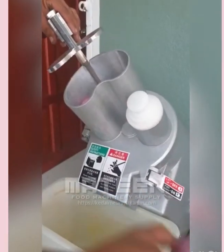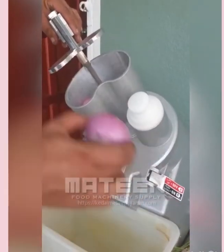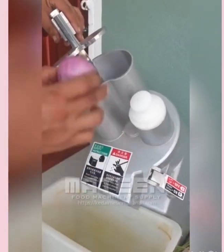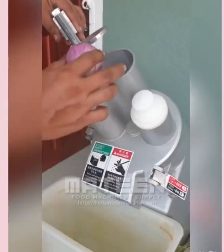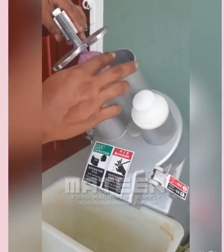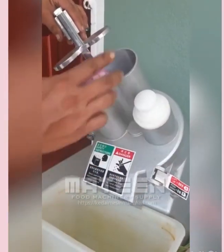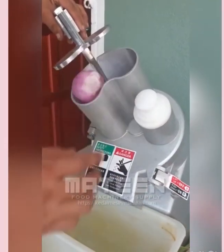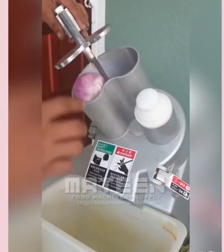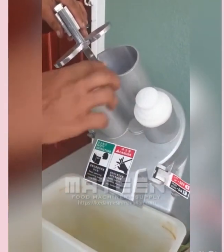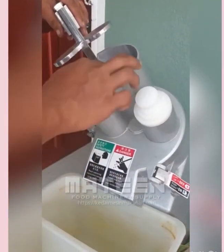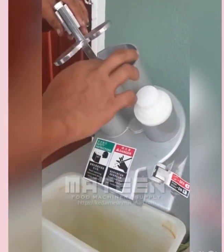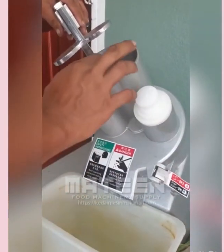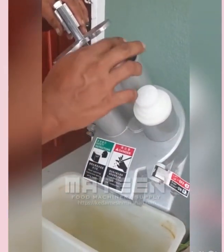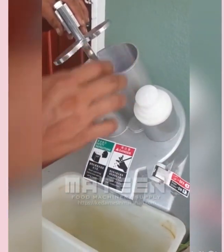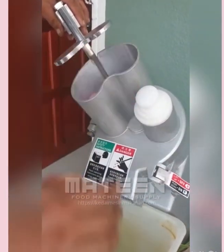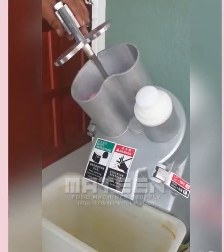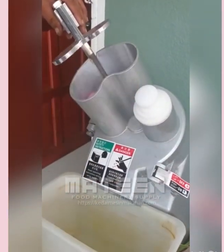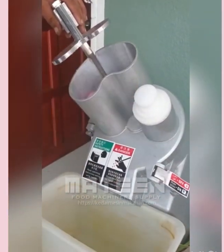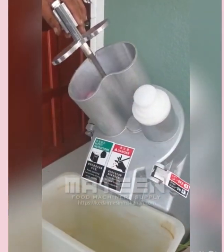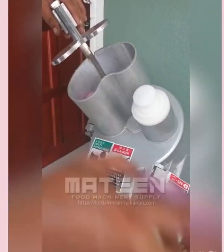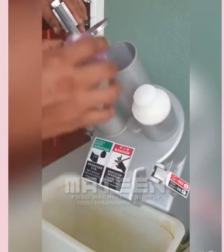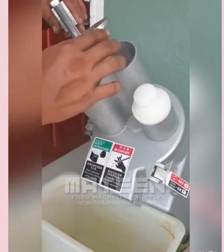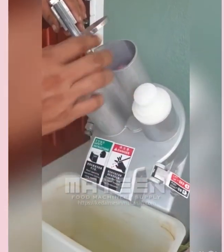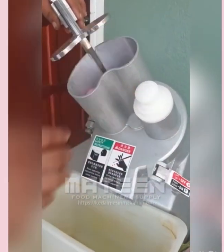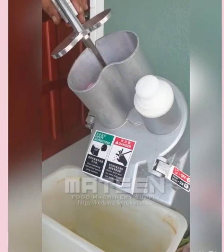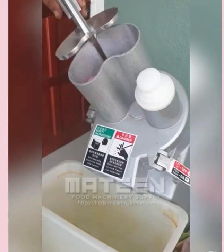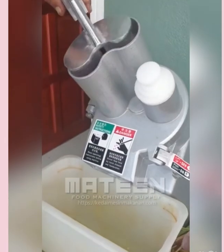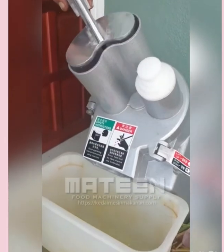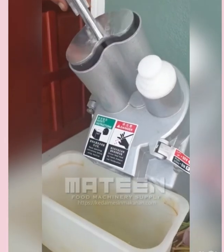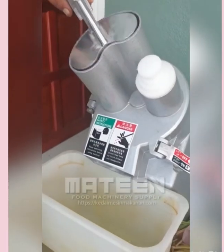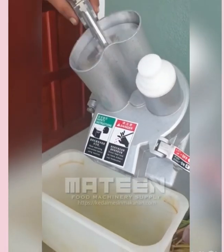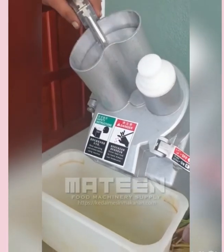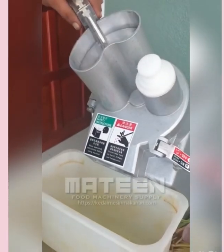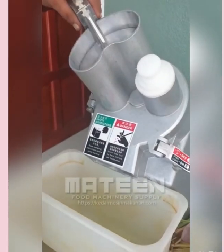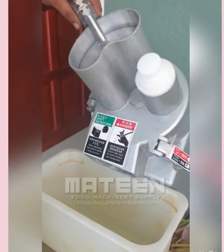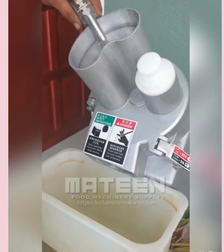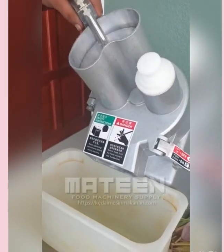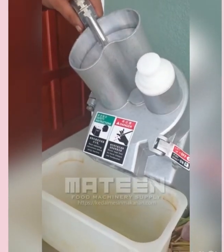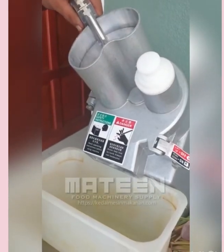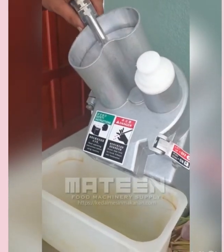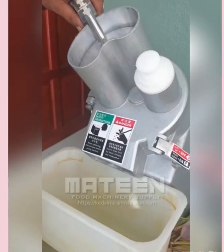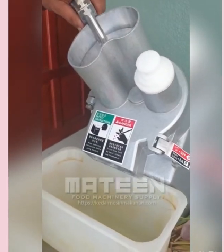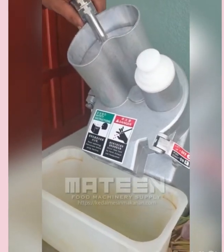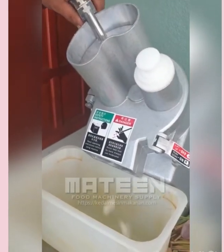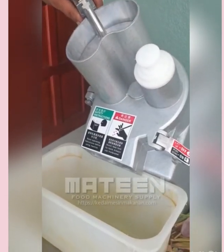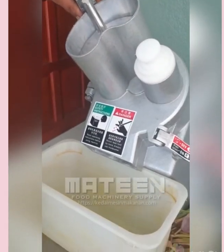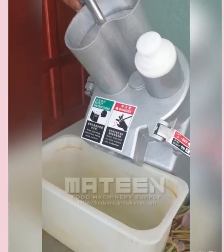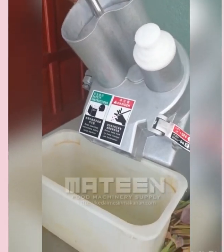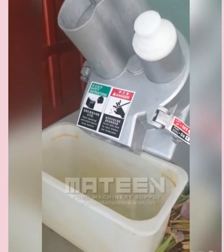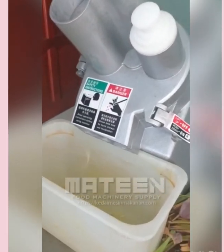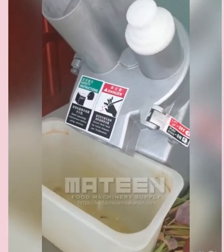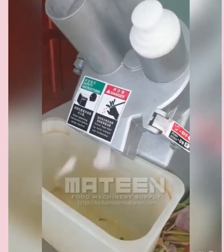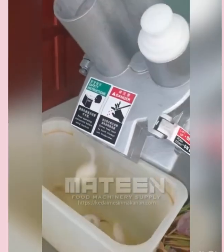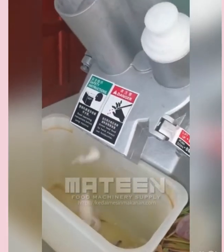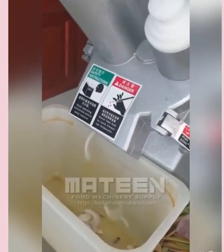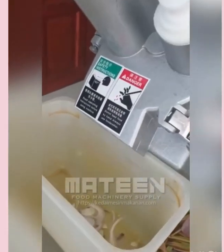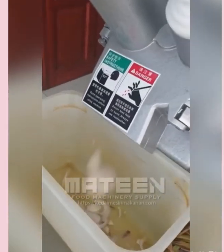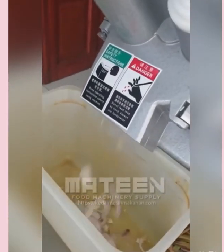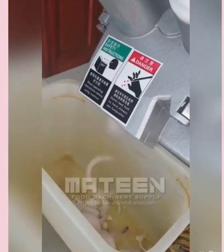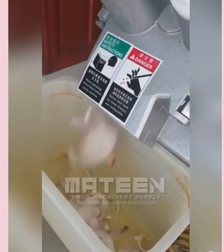itu, barulah kita tekan sedikit dan biarkan dia run dengan sendirinya. Jika kita tekan, jika kita